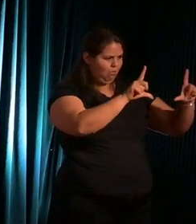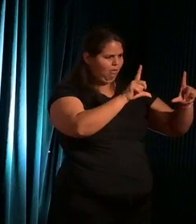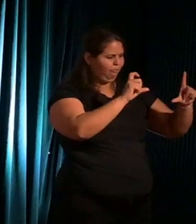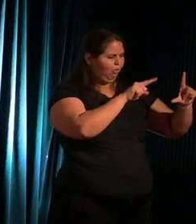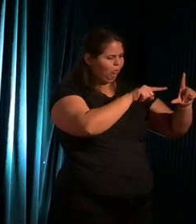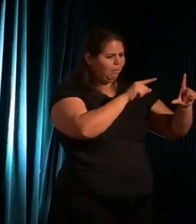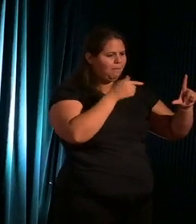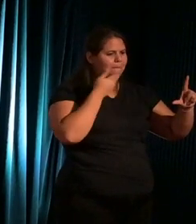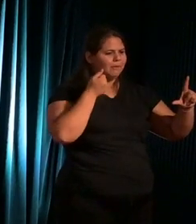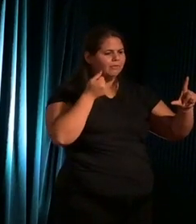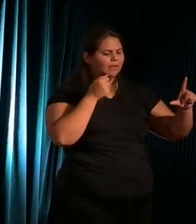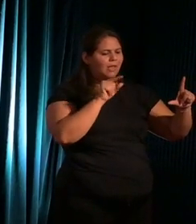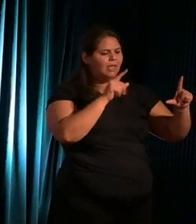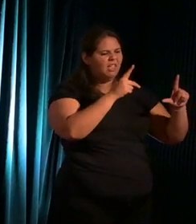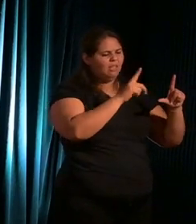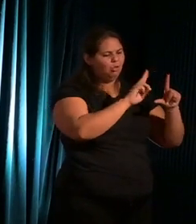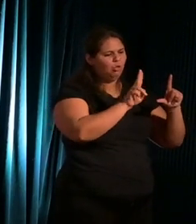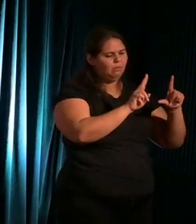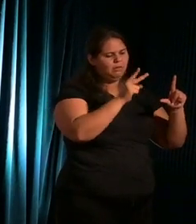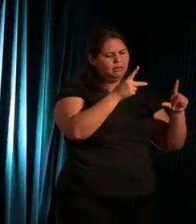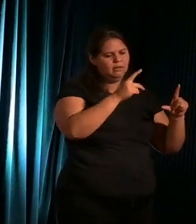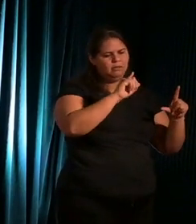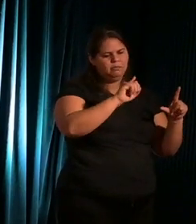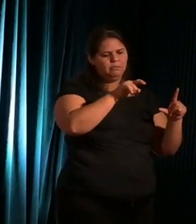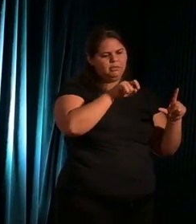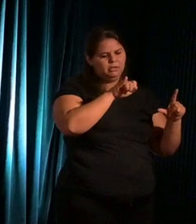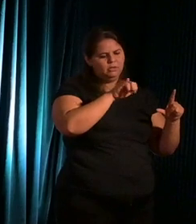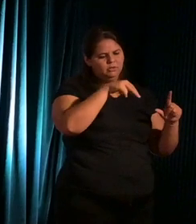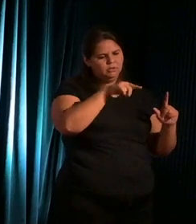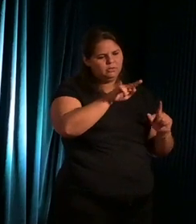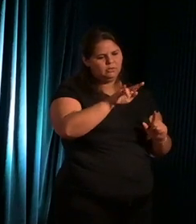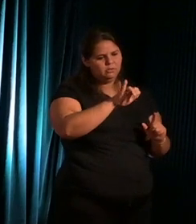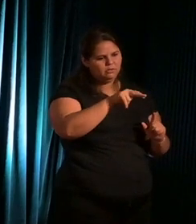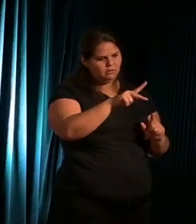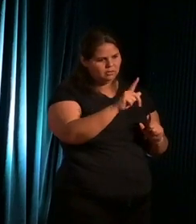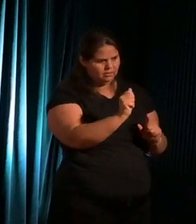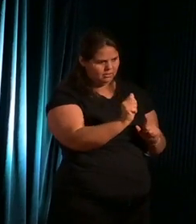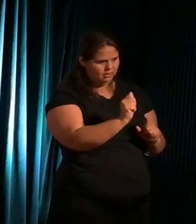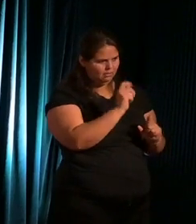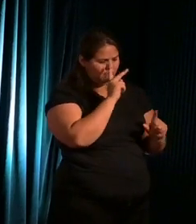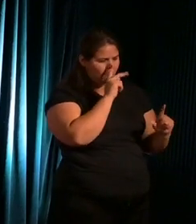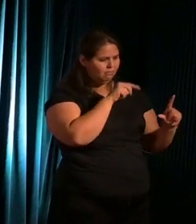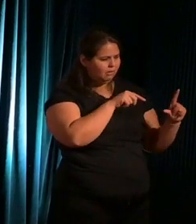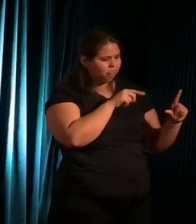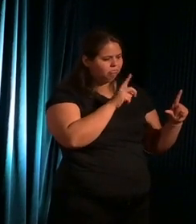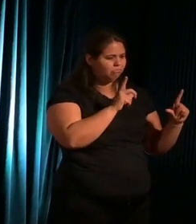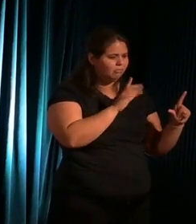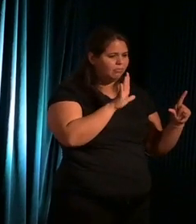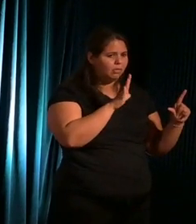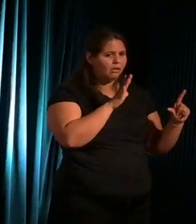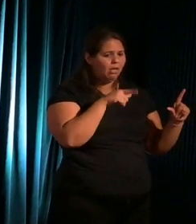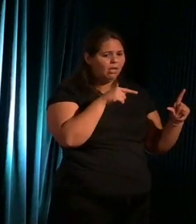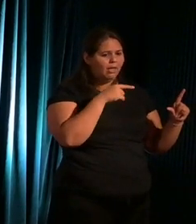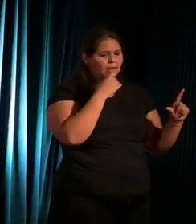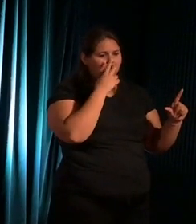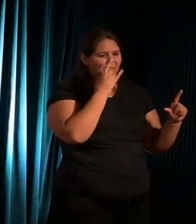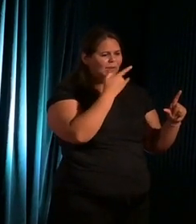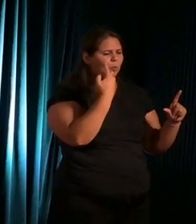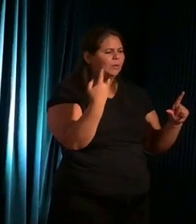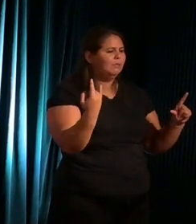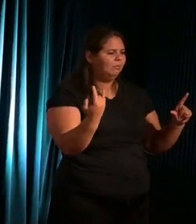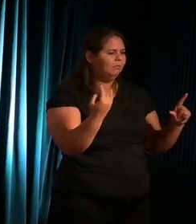alusão. A do Pixinguinha é uma imagem que todos temos em